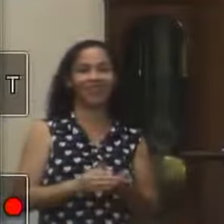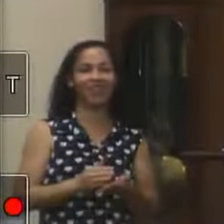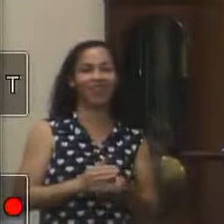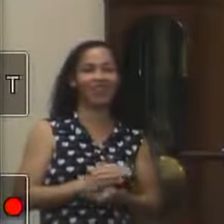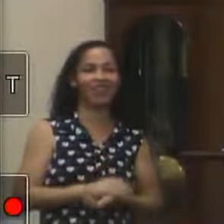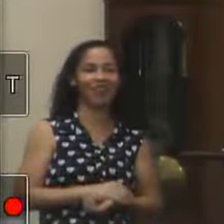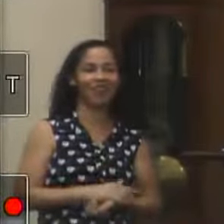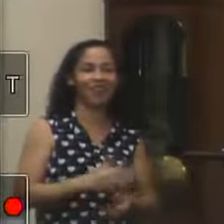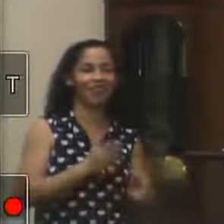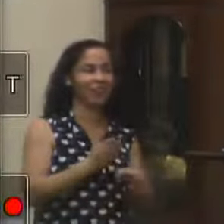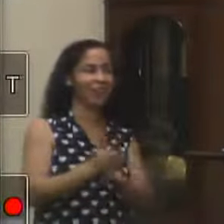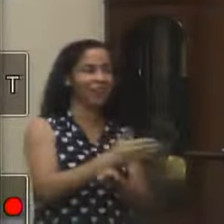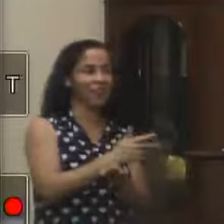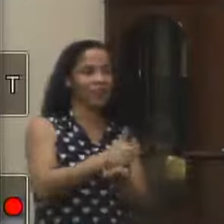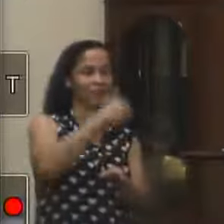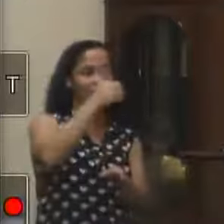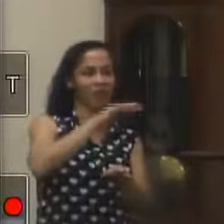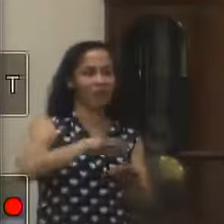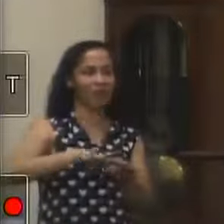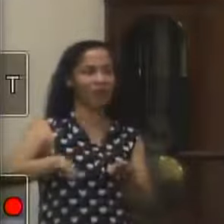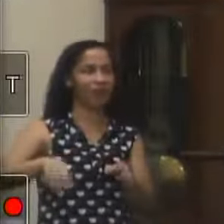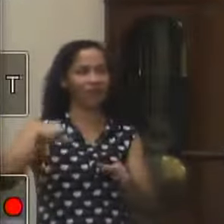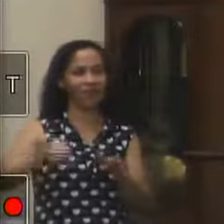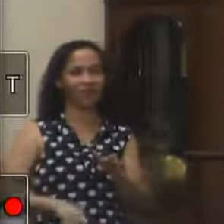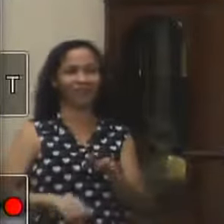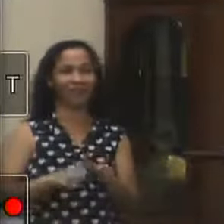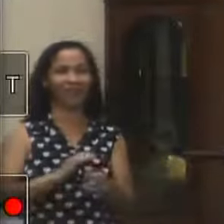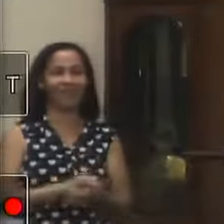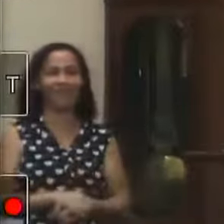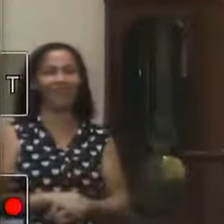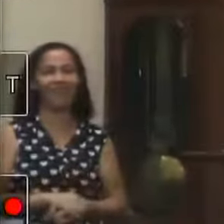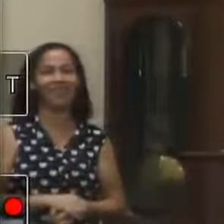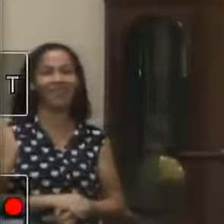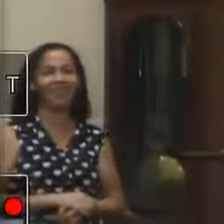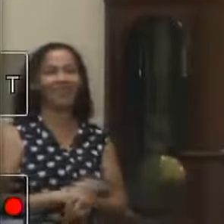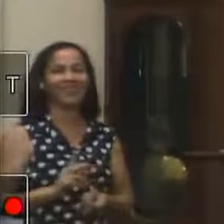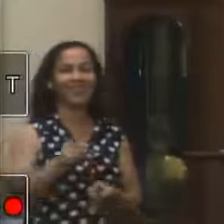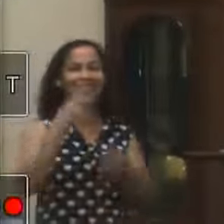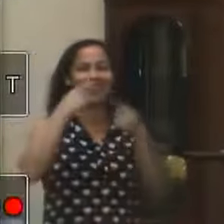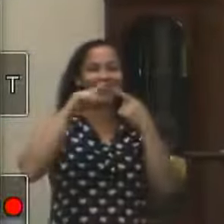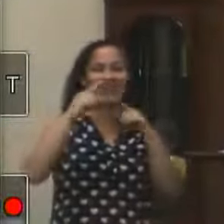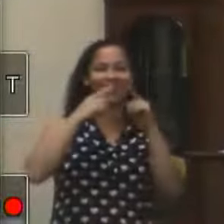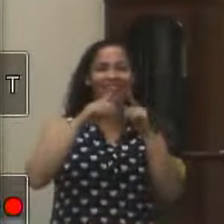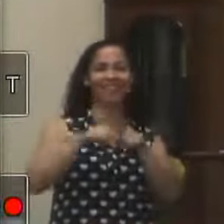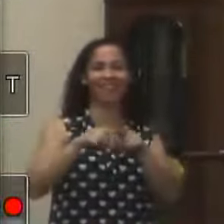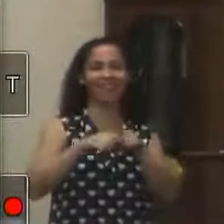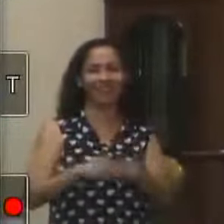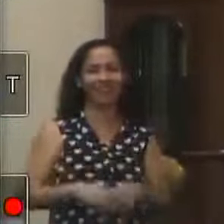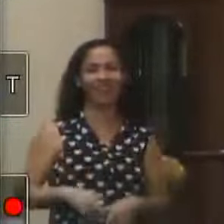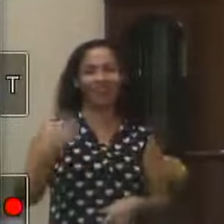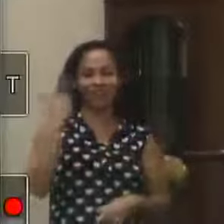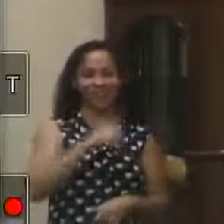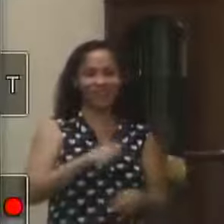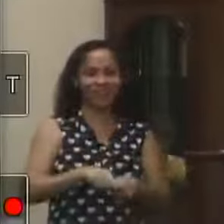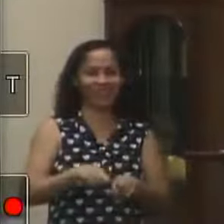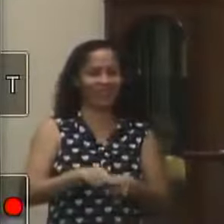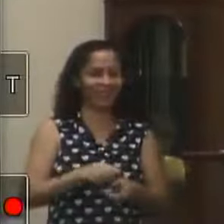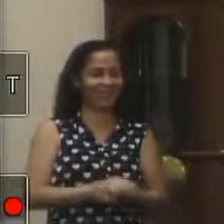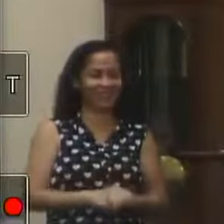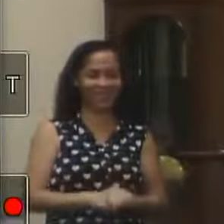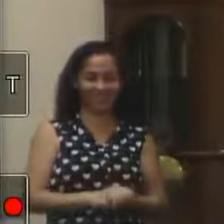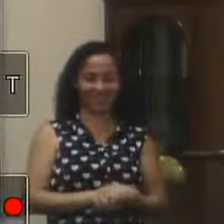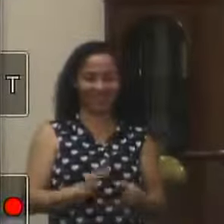uma parte melhorada e a parte de baixo é péssima. Sempre reclamei, vou reclamar de novo, da ponte ali, deu uma melhorada,